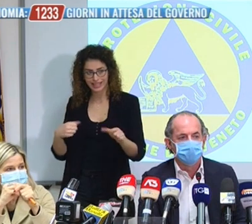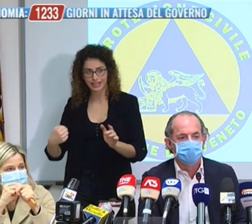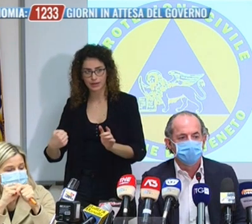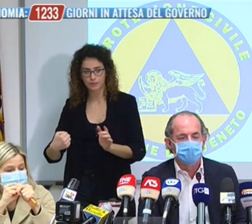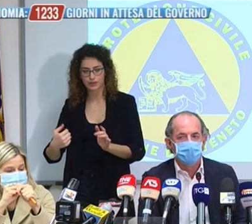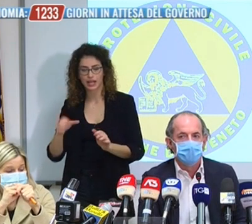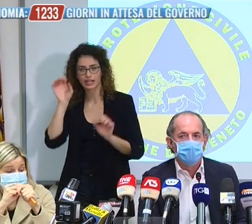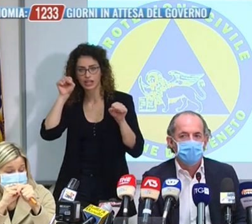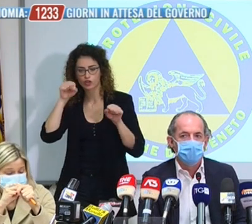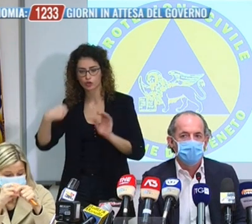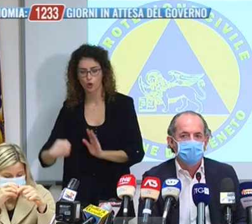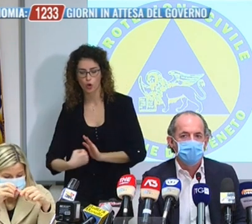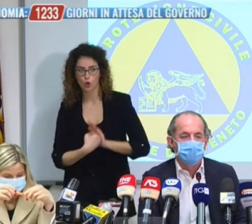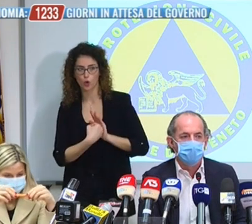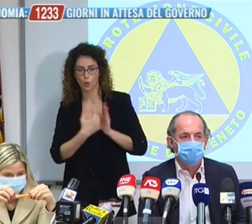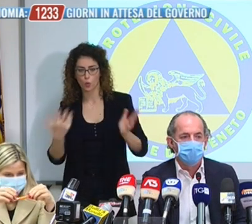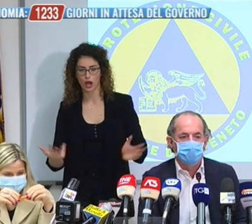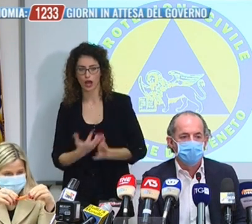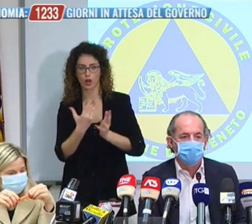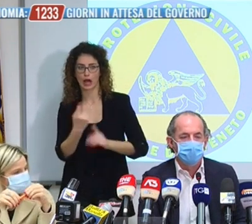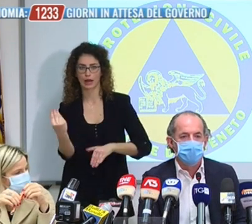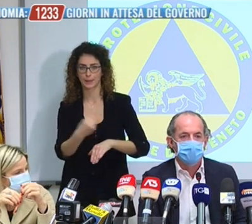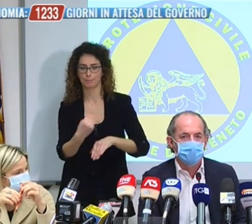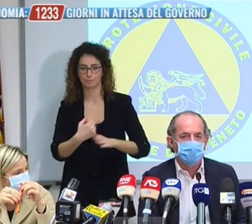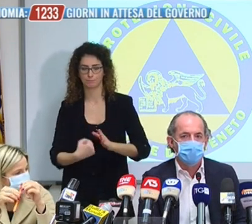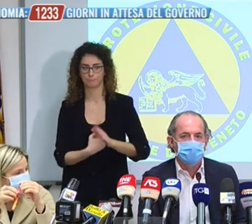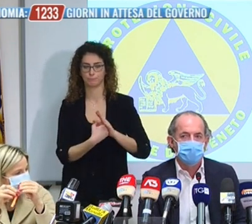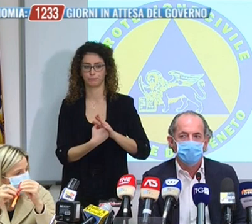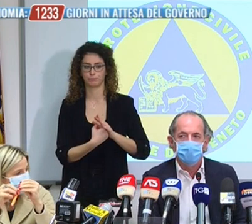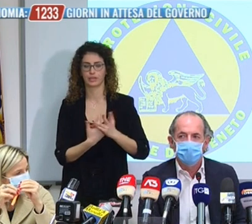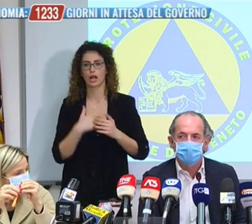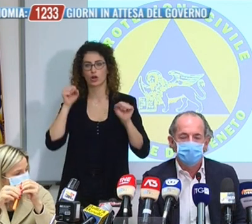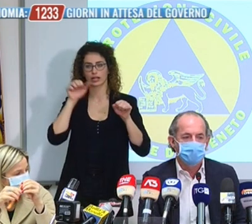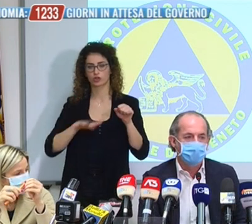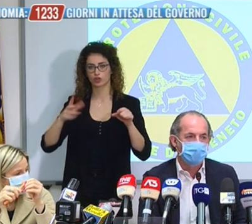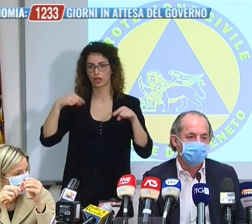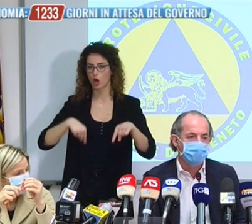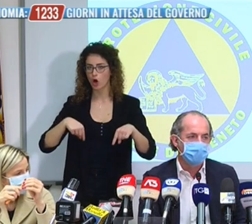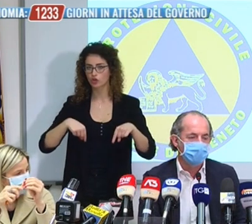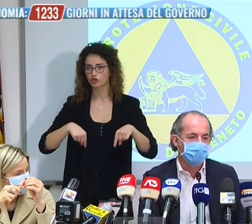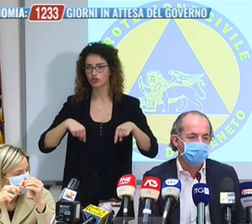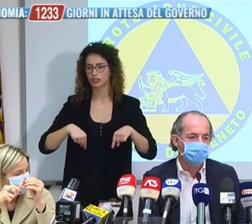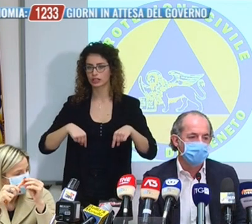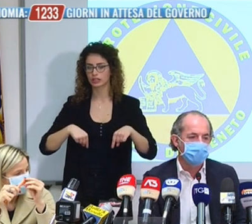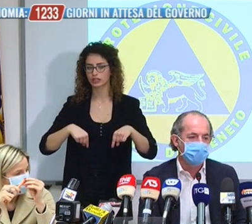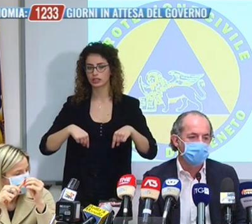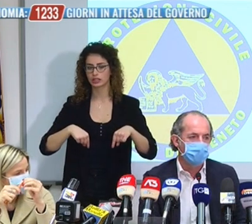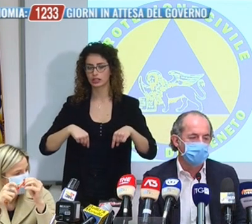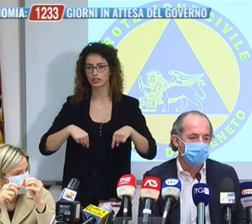parte della Regione in qualche modo, un'integrazione, insomma? La Regione non è in grado oggi